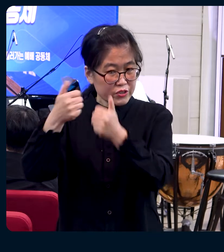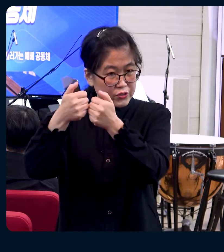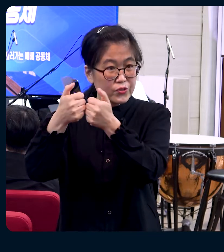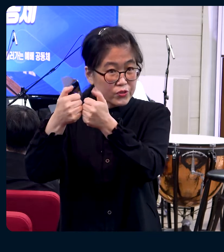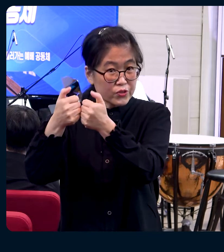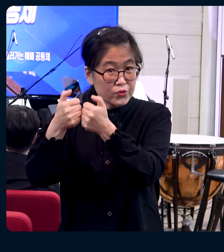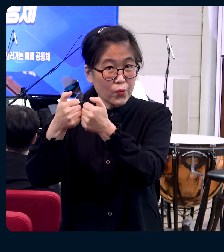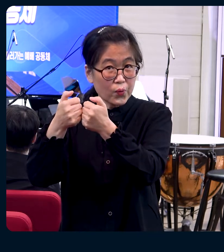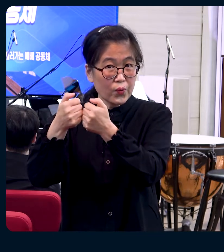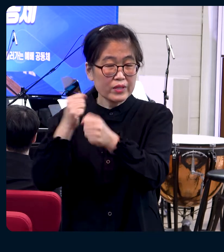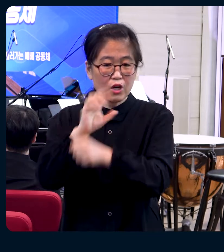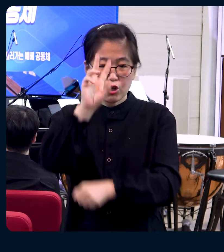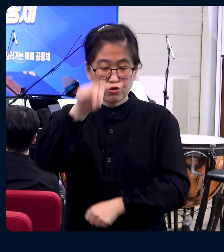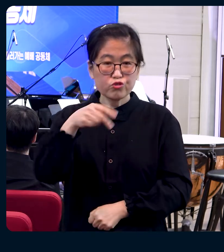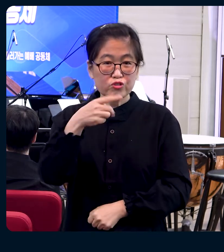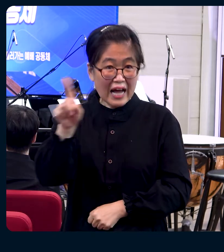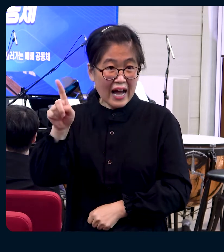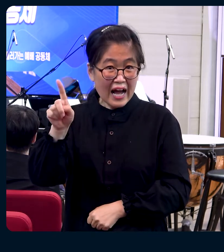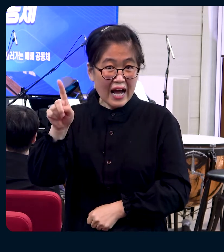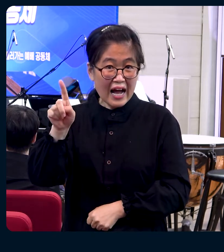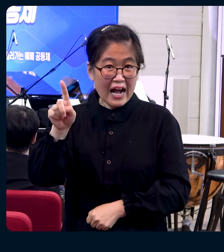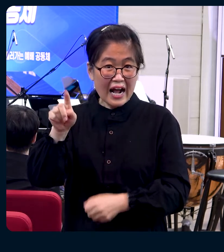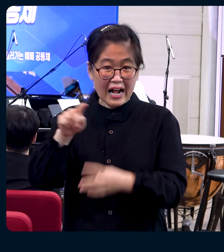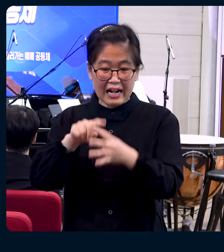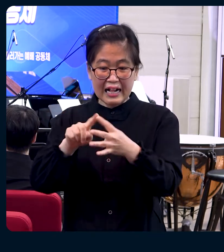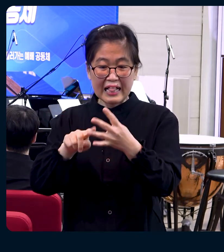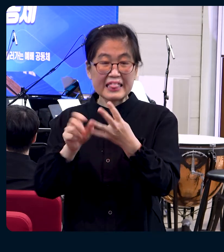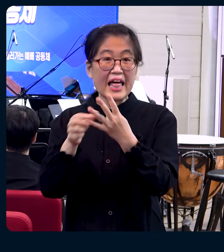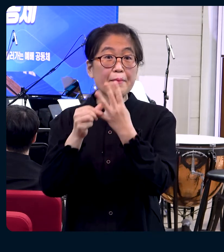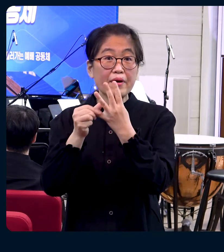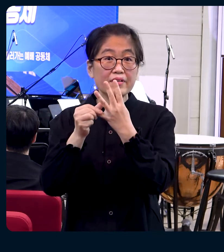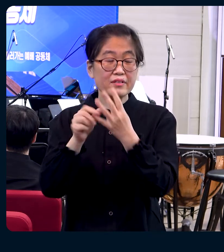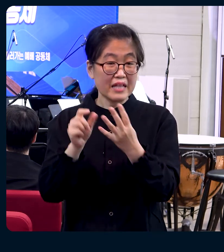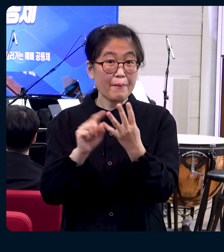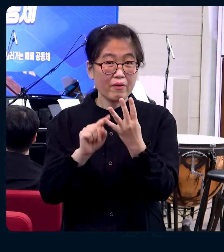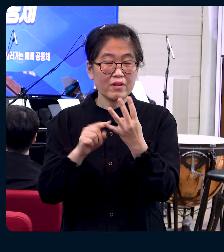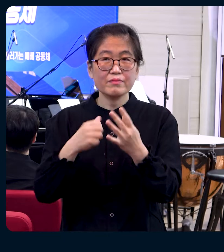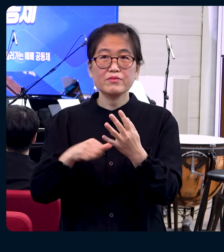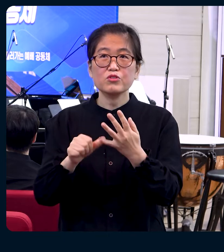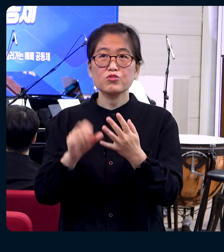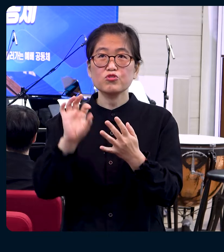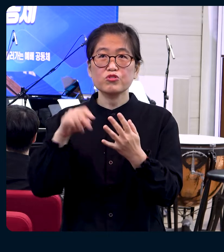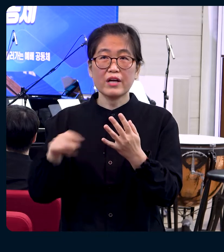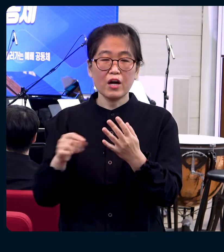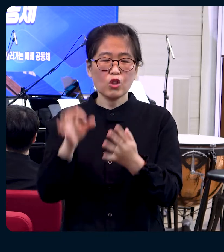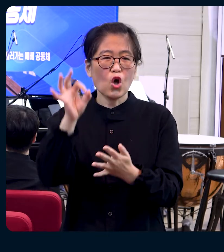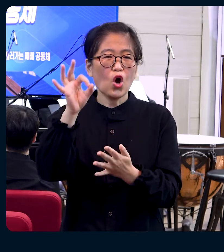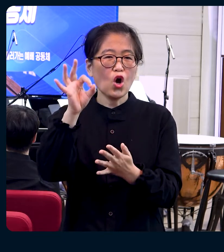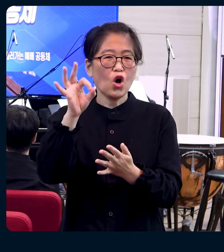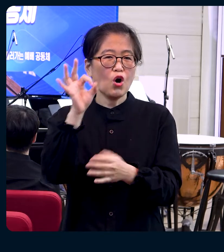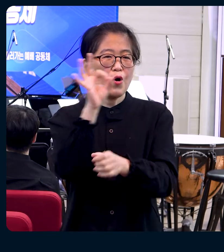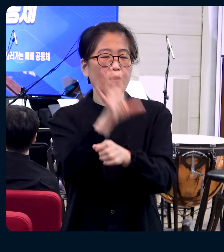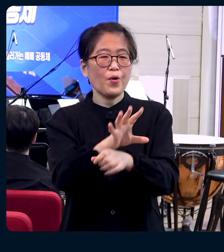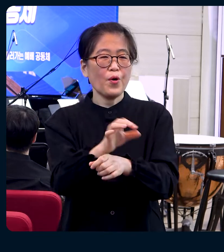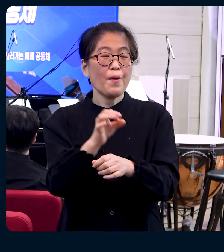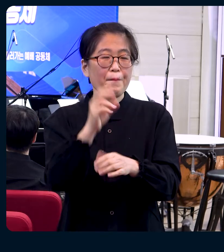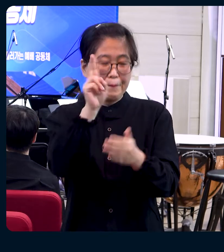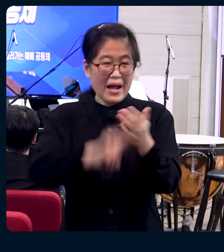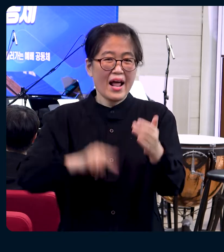어떻게 했냐면 그중에 유다가 가장 말을 잘했던 것 같아요. 이놈을 돈 주고 팔아서